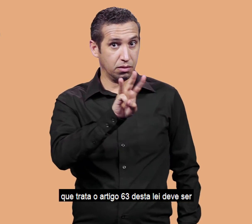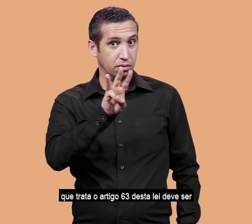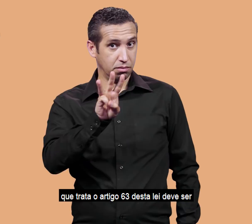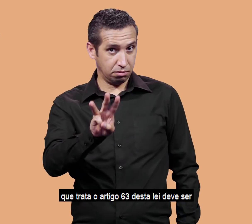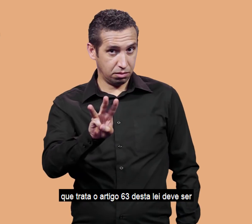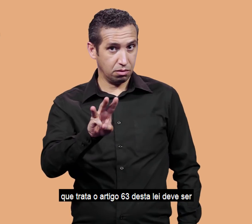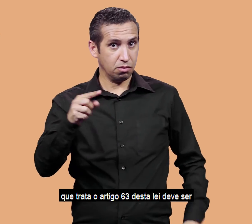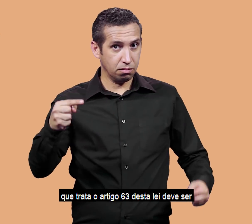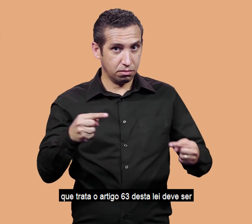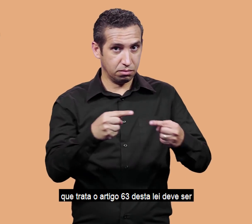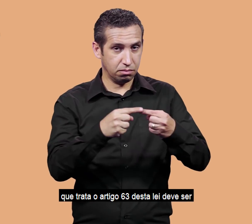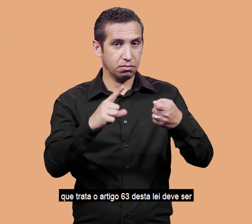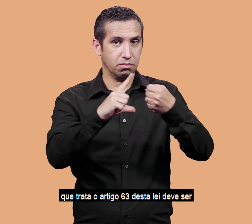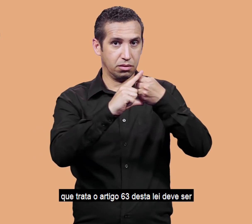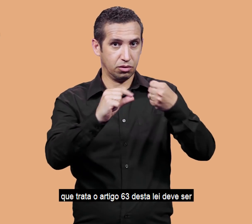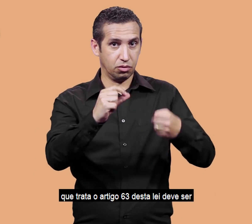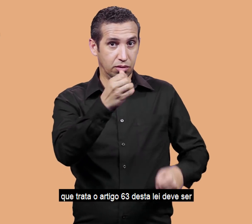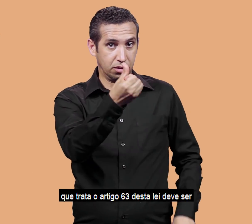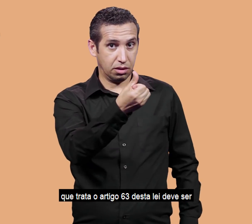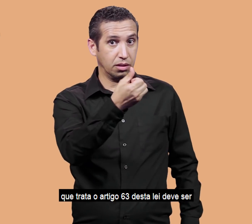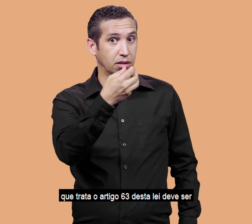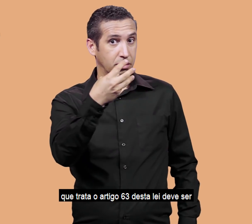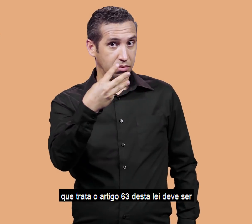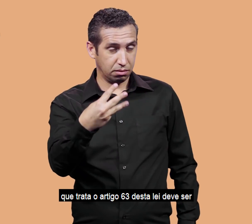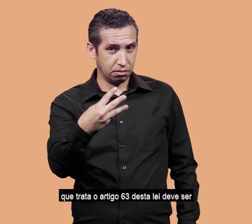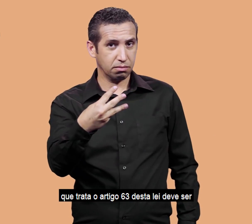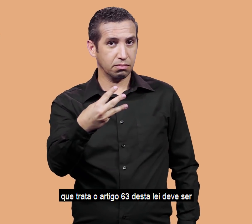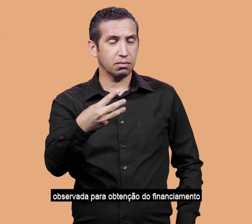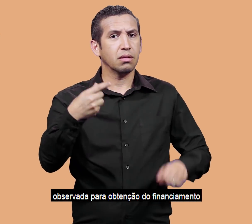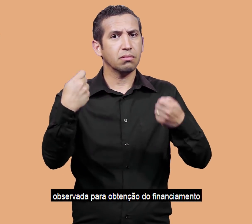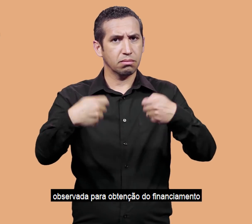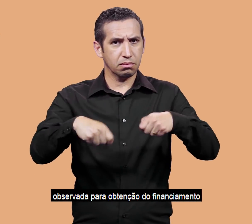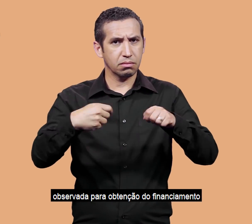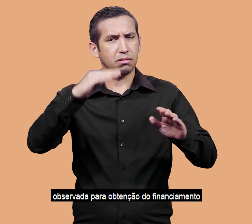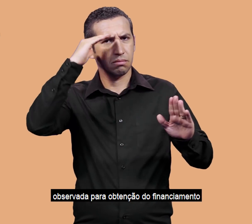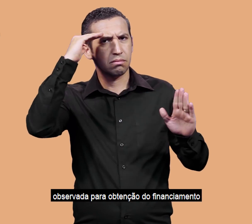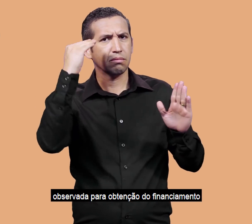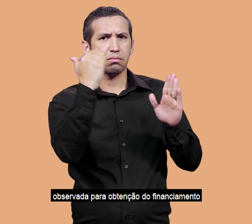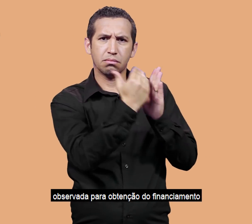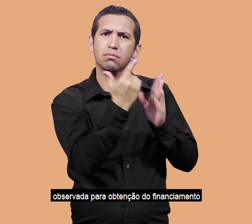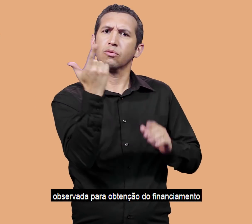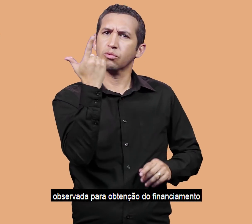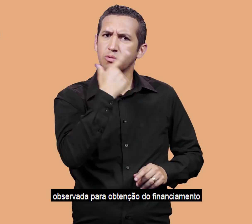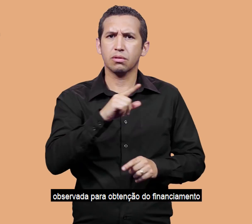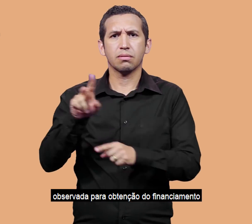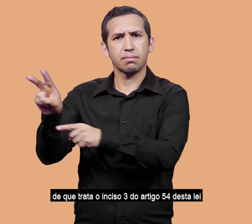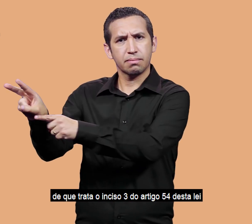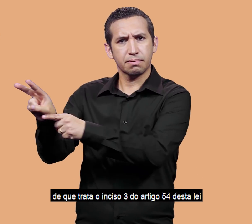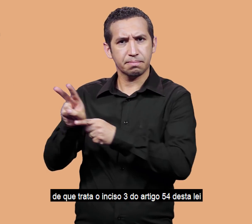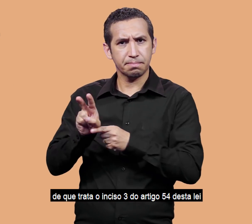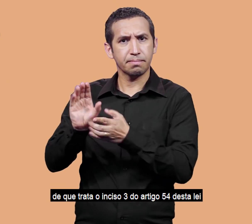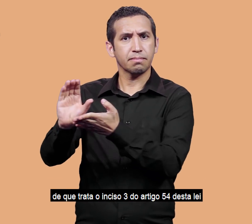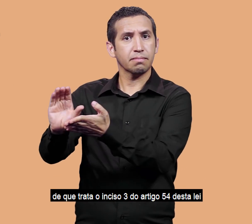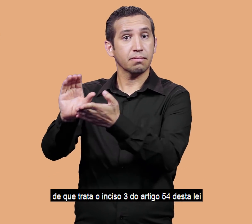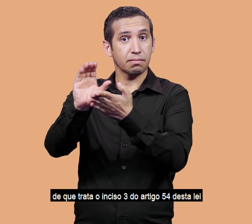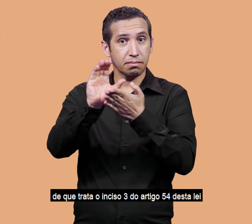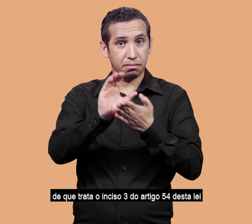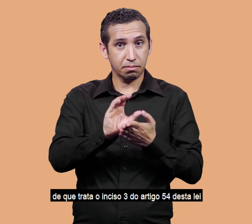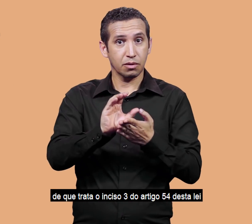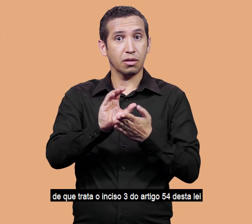artigo 63 desta lei deve ser observada para obtenção do financiamento de que trata o inciso 3 do